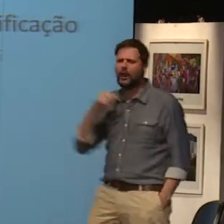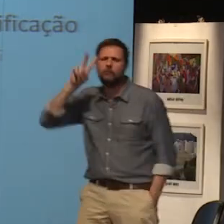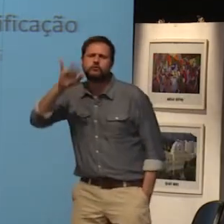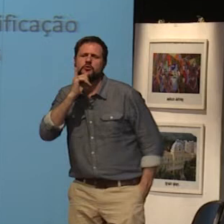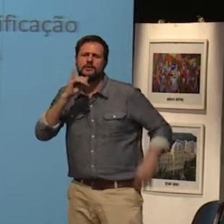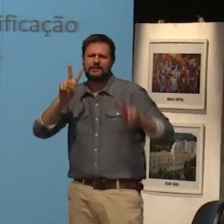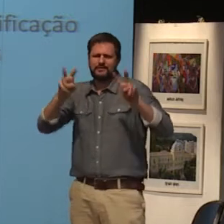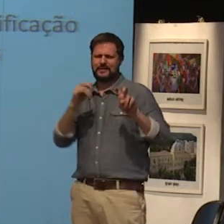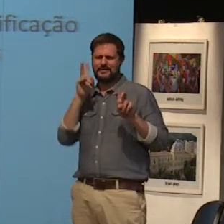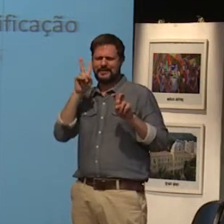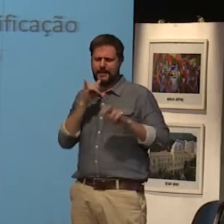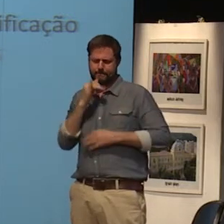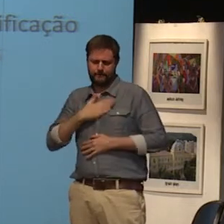Então, esse tema,